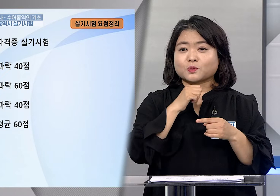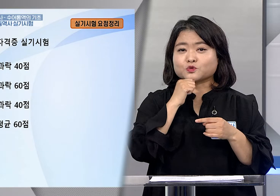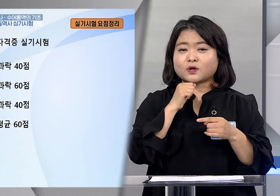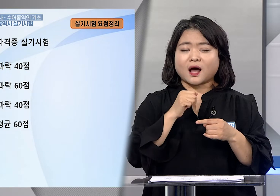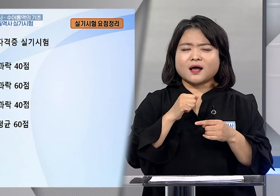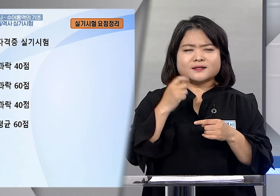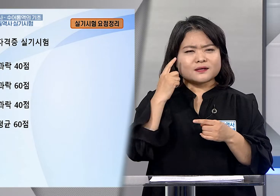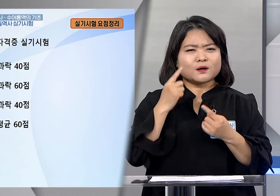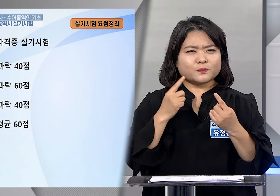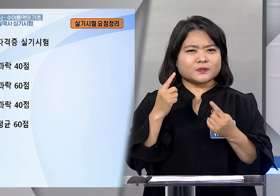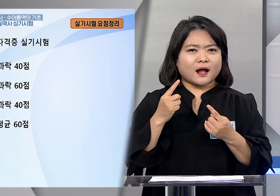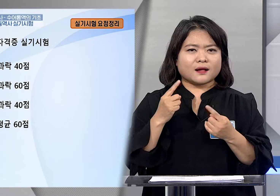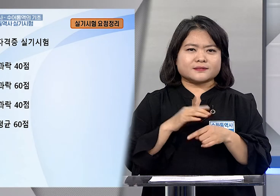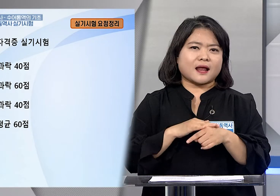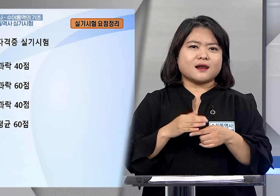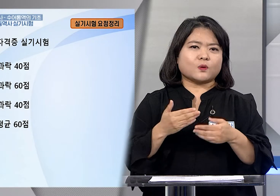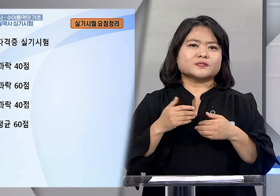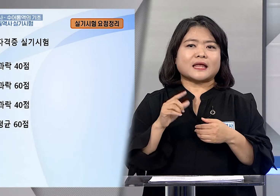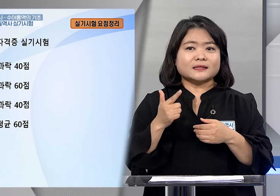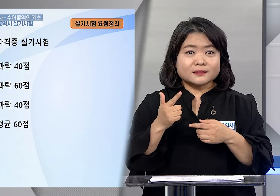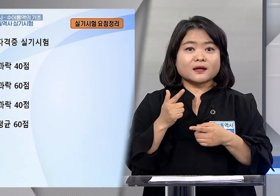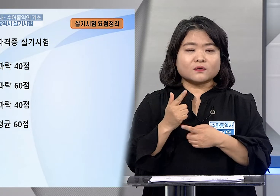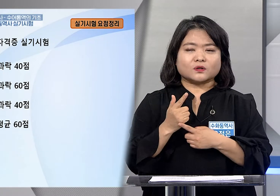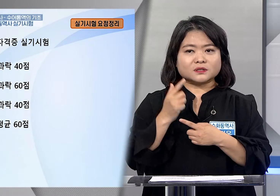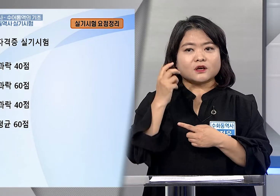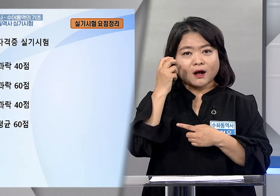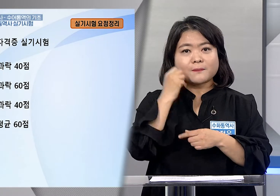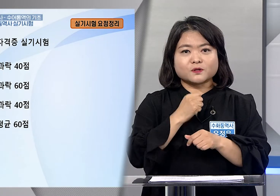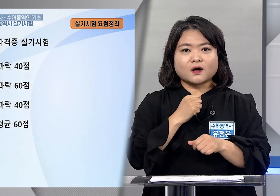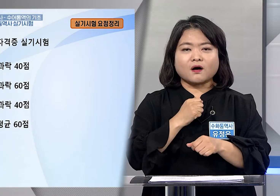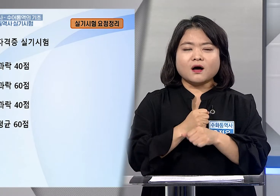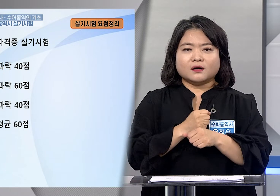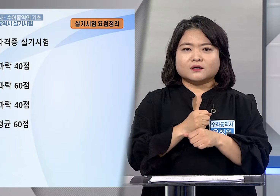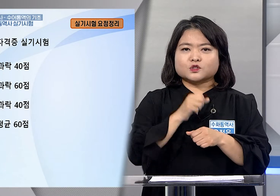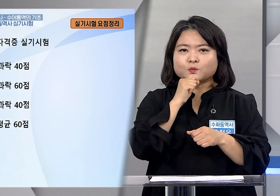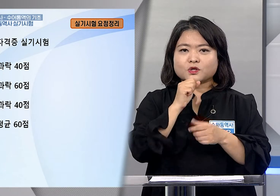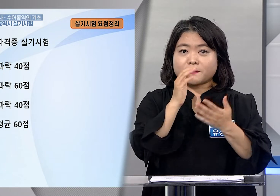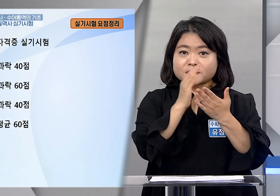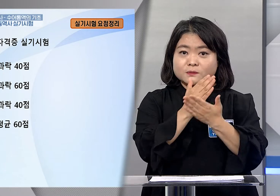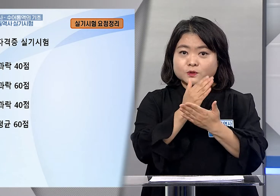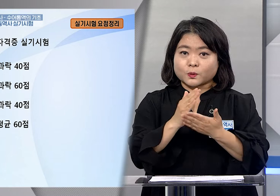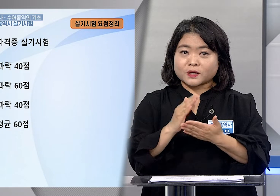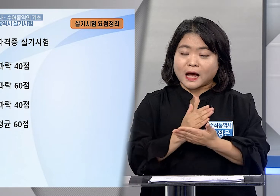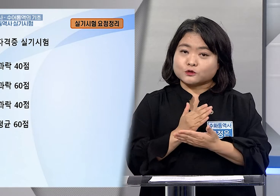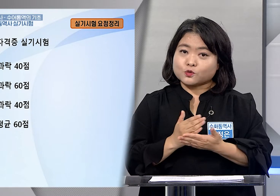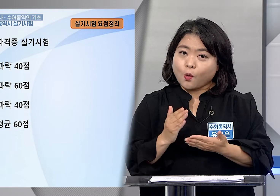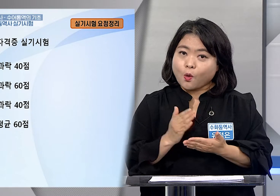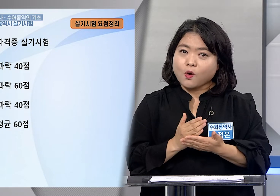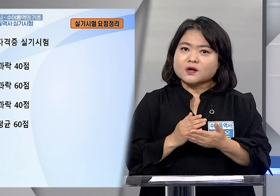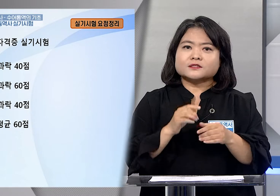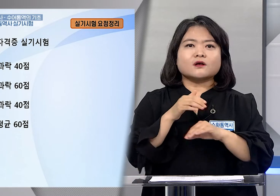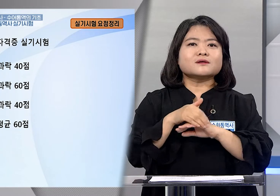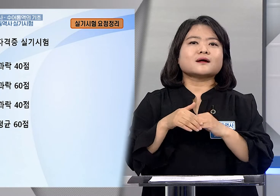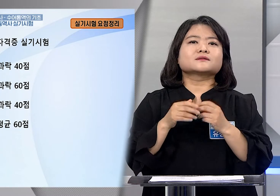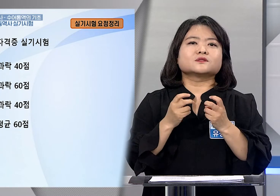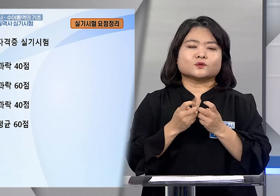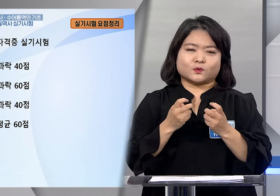점수가 생각보다 잘 나오지 않는다는 것을 기억하면서 점수의 배점을 이렇게 나누고